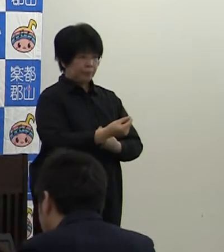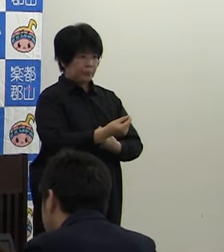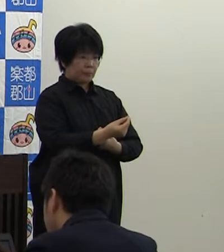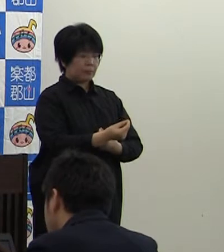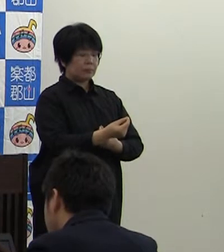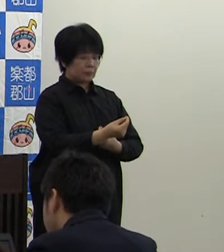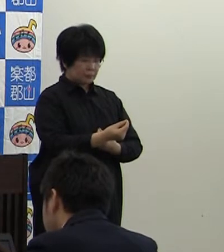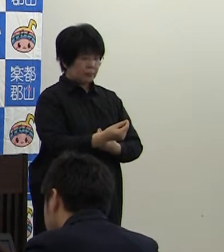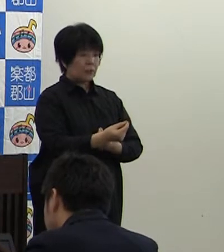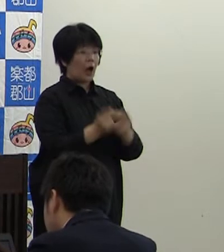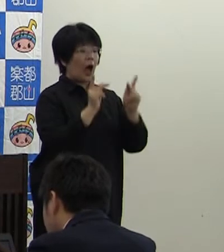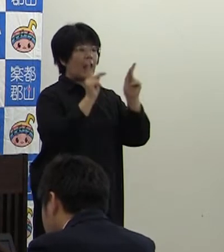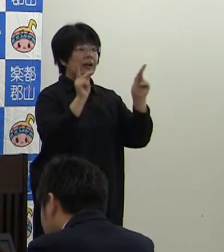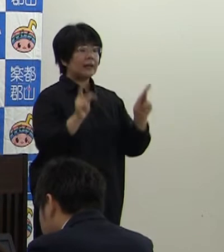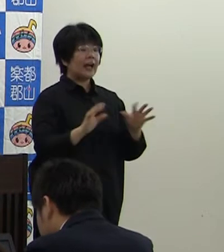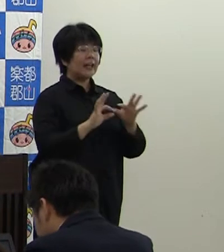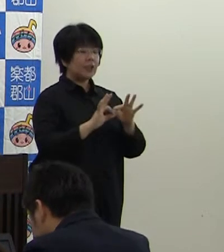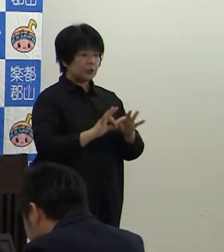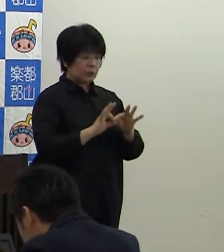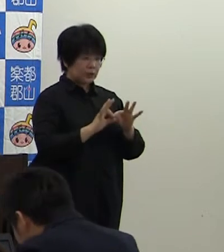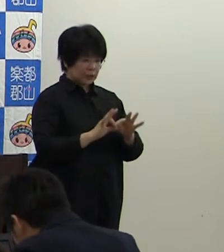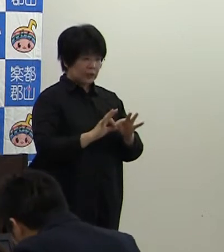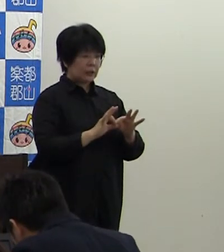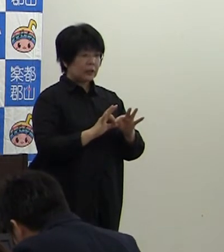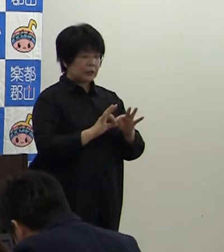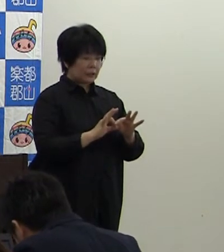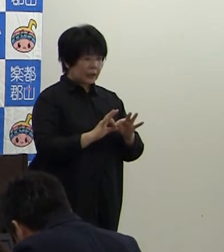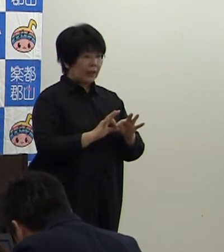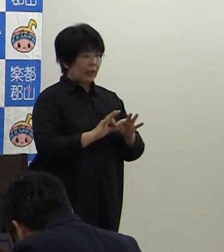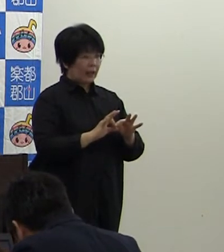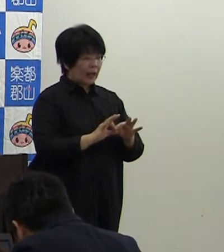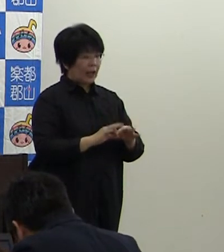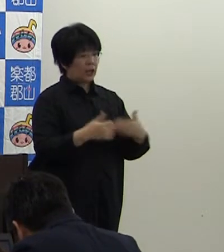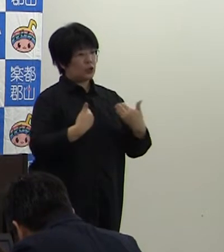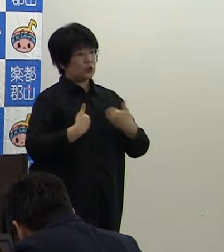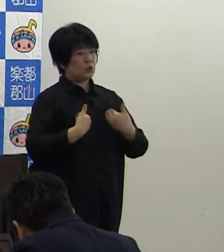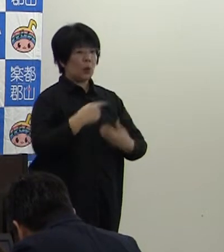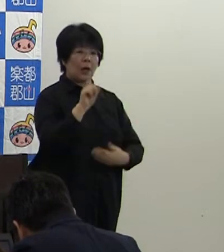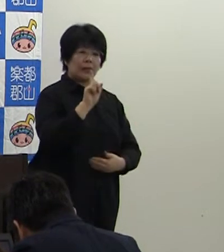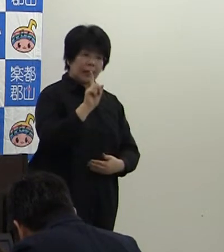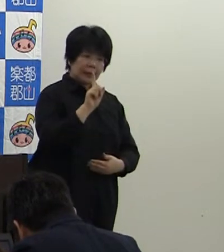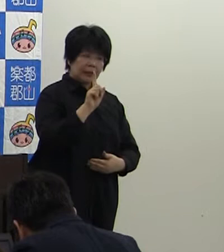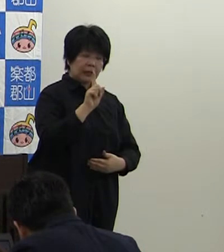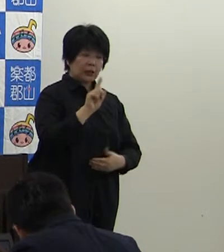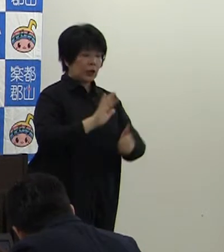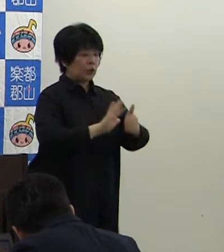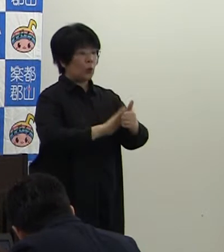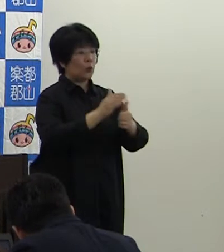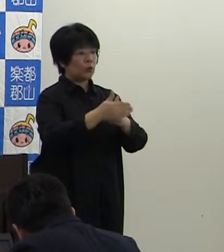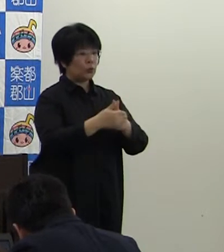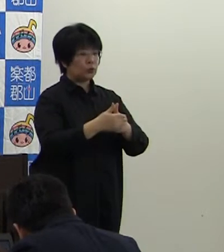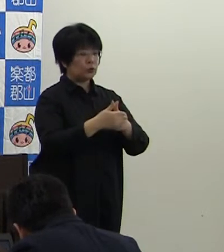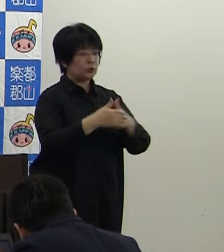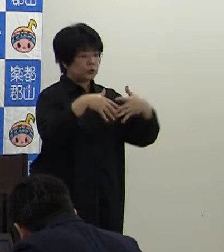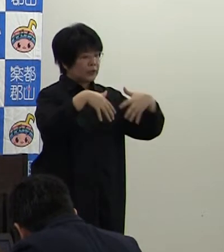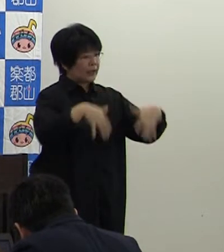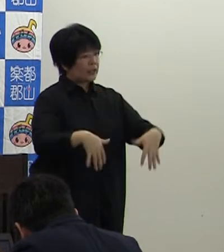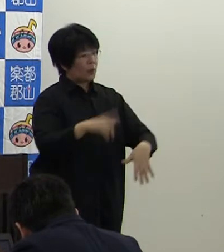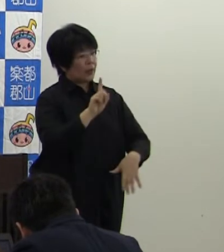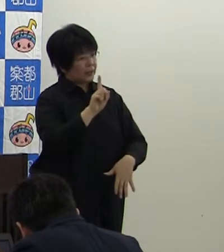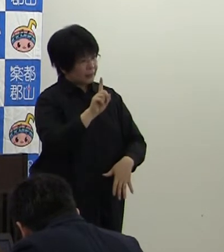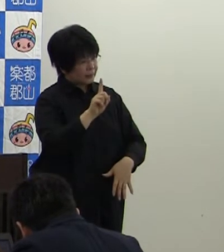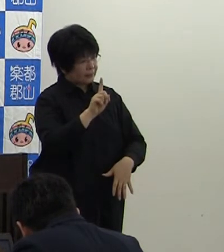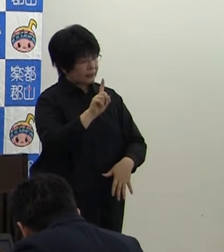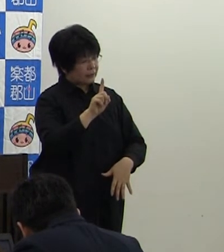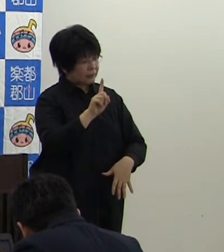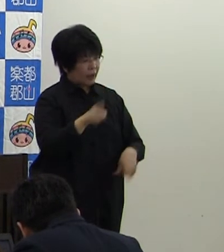課題についてお互いにソリューションを見出していくと、そして協力関係を作っていくというあたりがですね、一